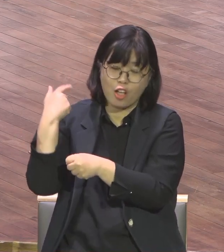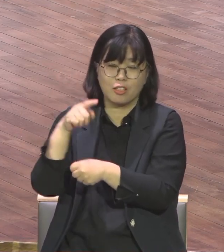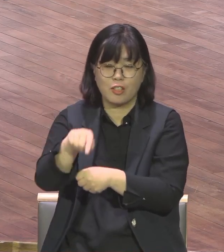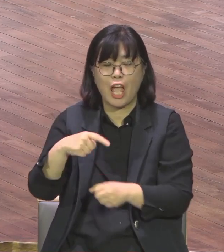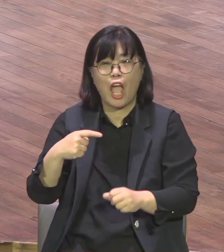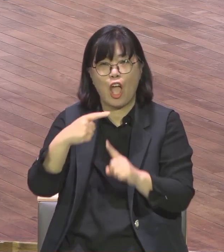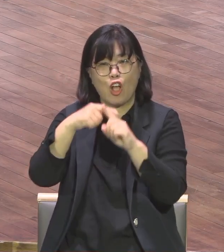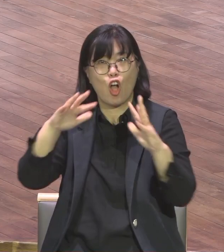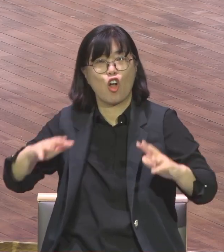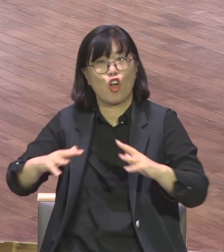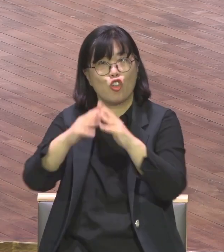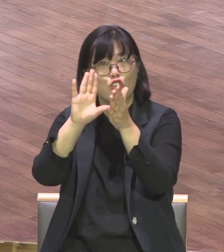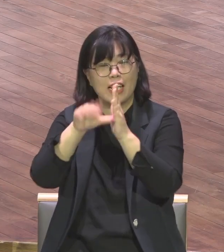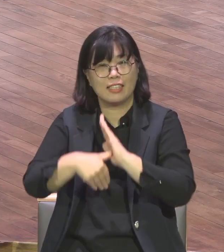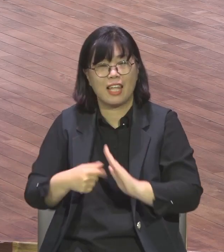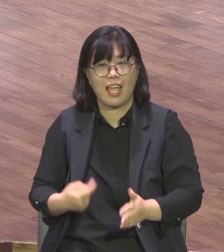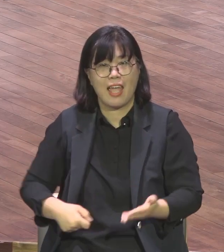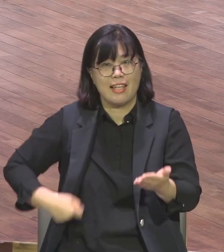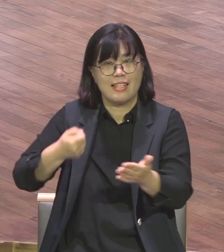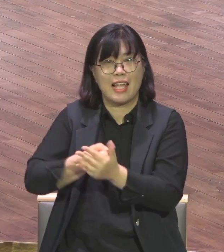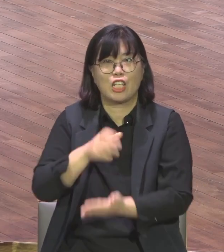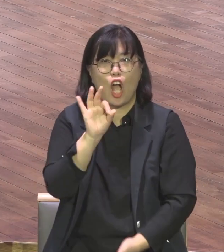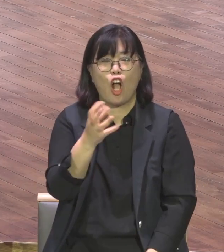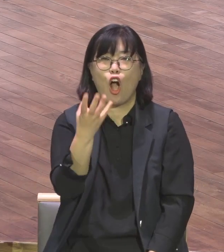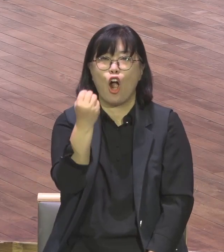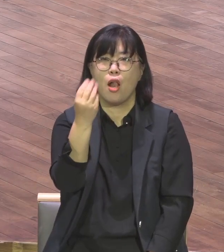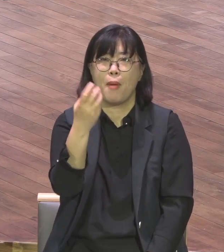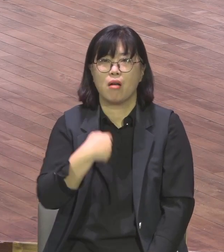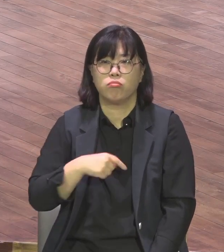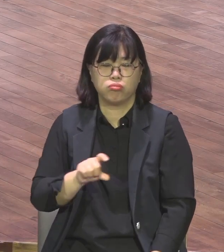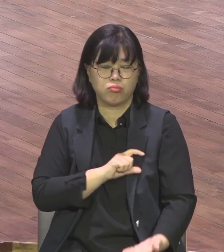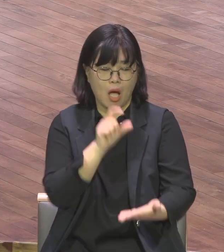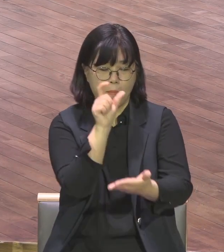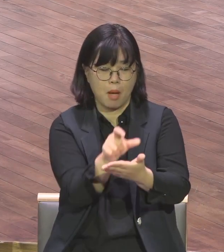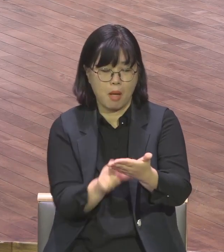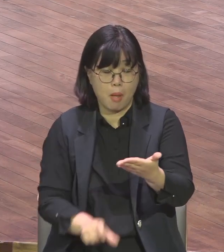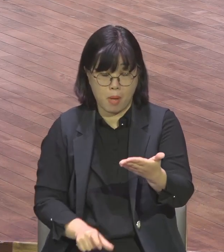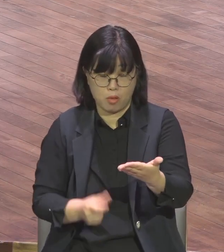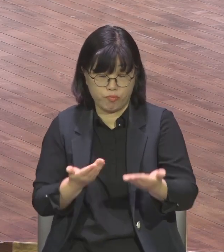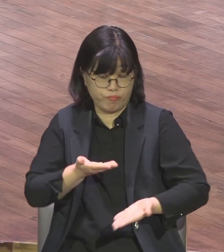사람 도망가 버려. 어떤 사람은 하나님 쭉 하다 말아 버려.